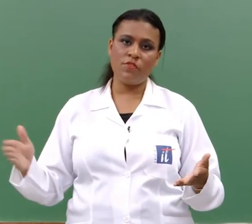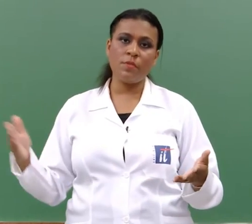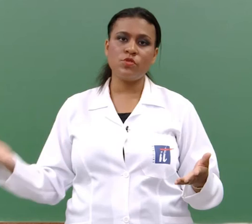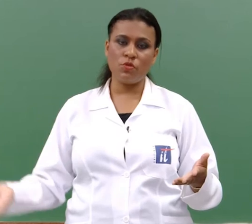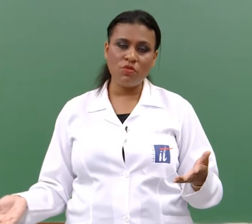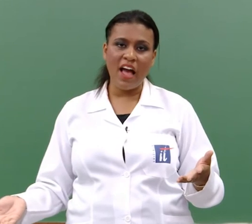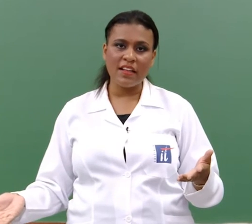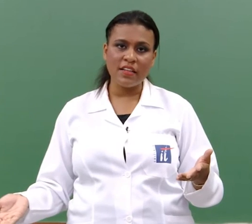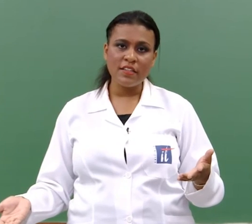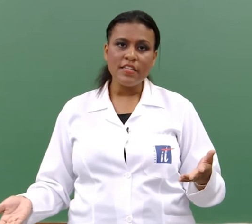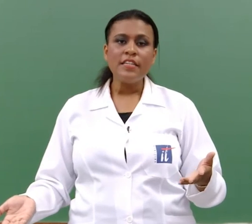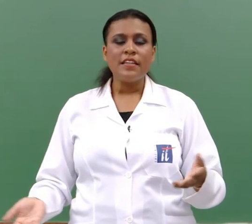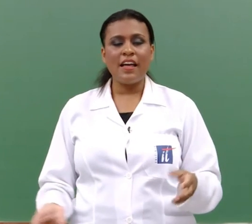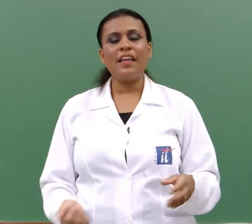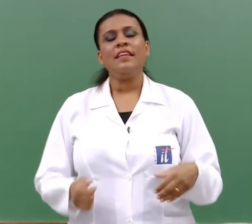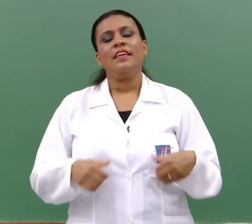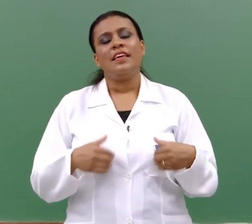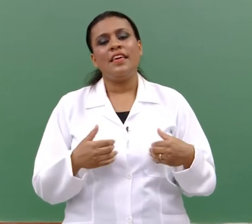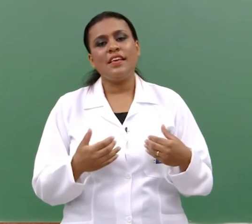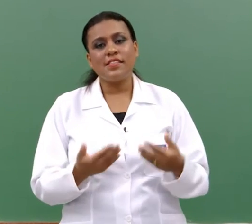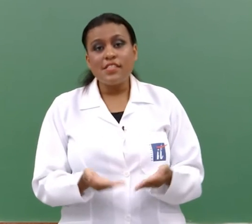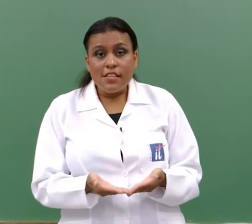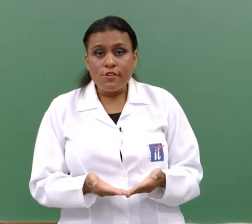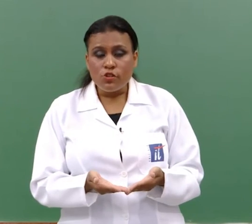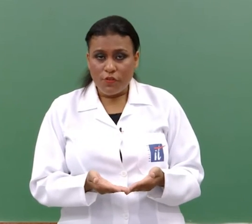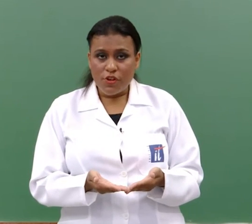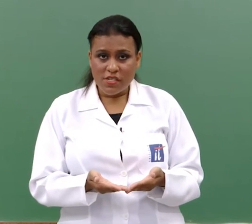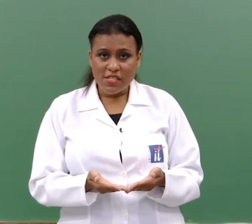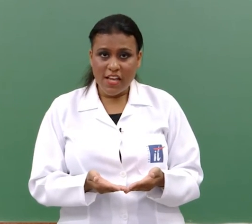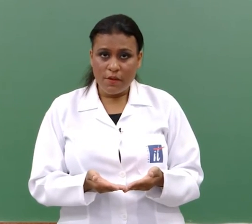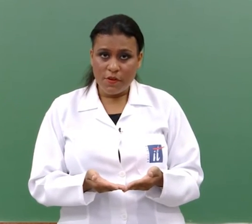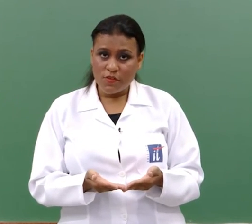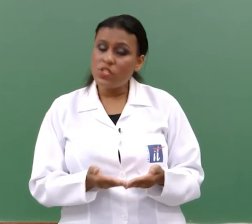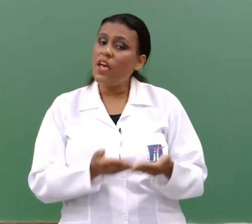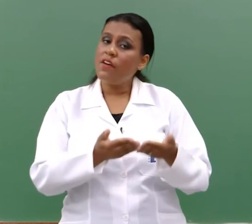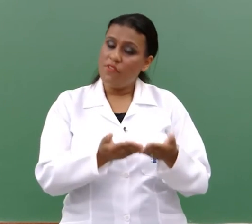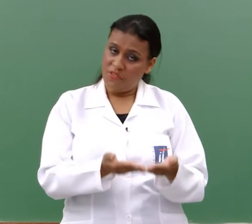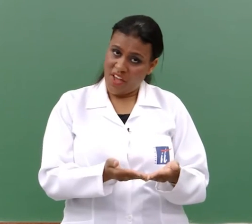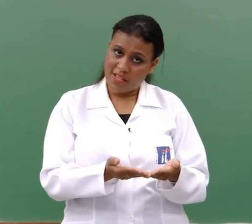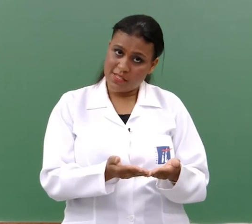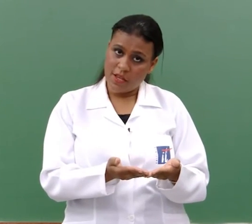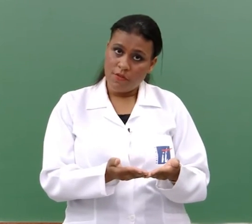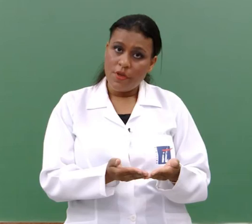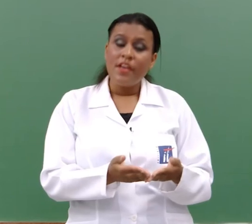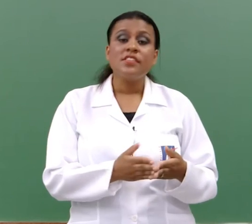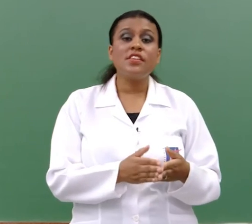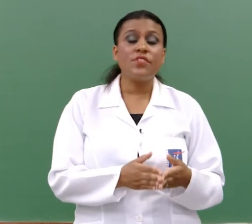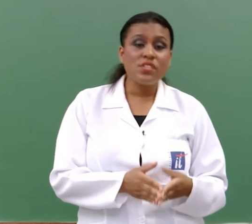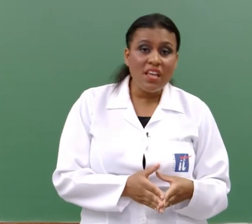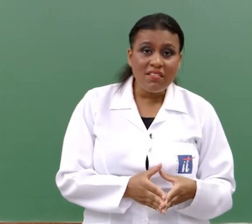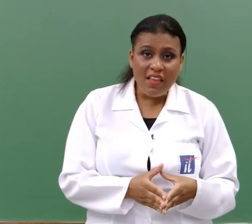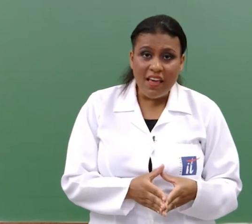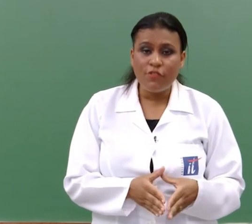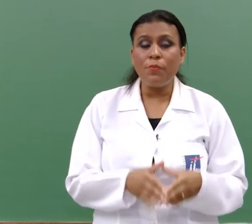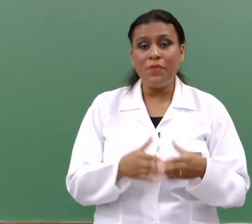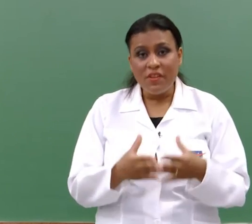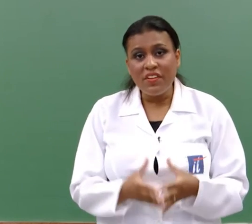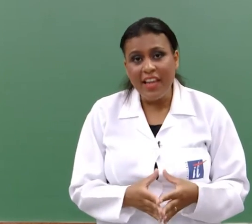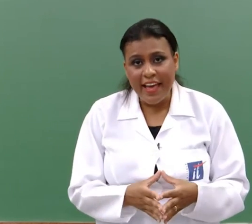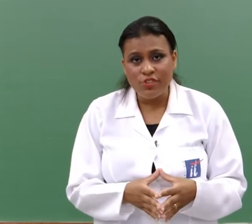forma estruturada, né? E se isso for necessário para você, faça. Se você teve o privilégio